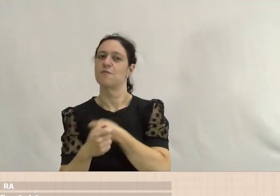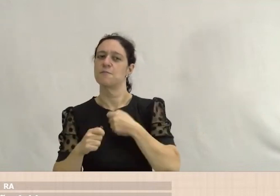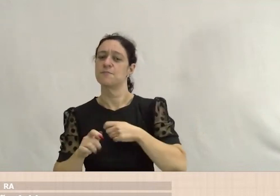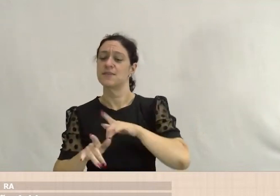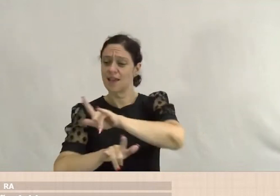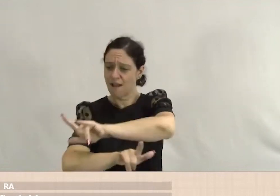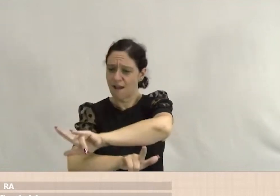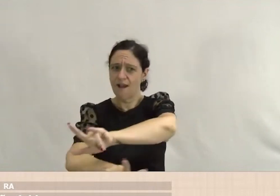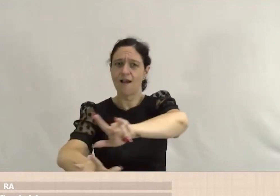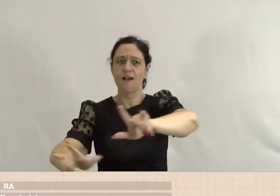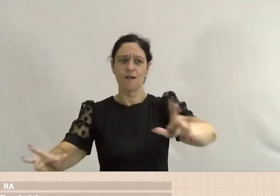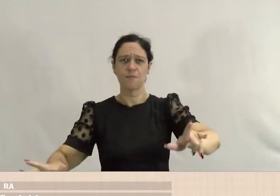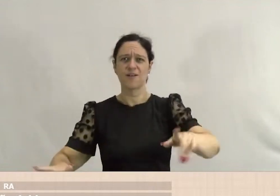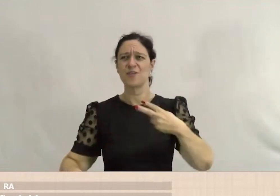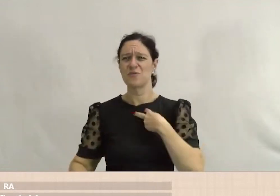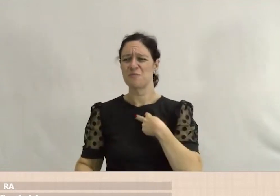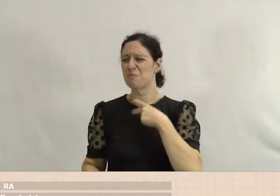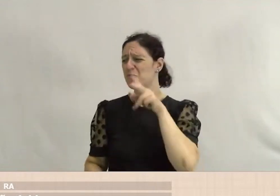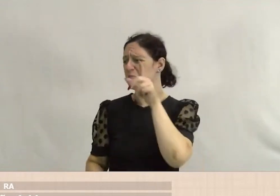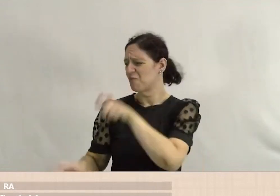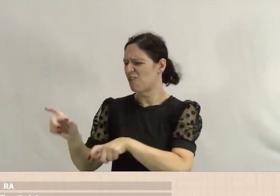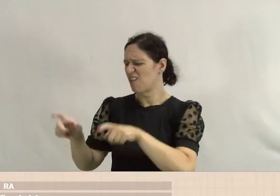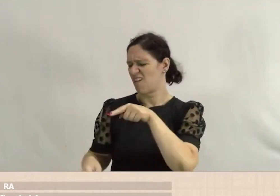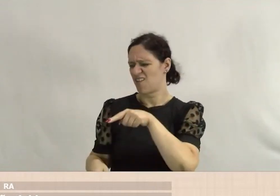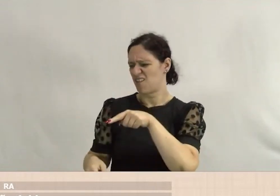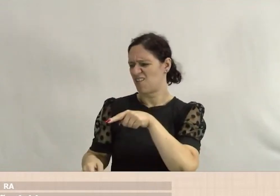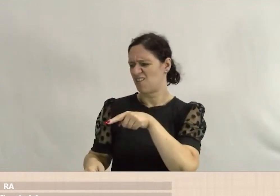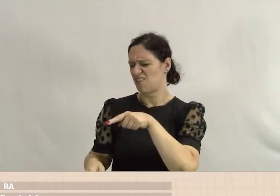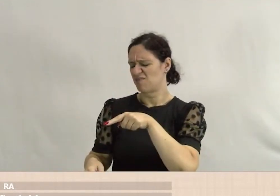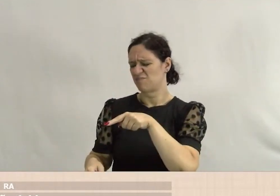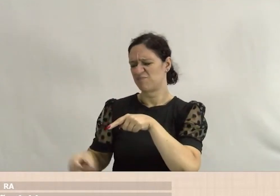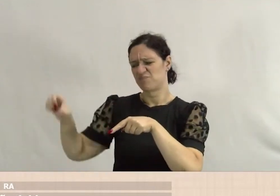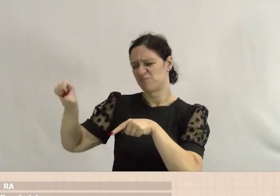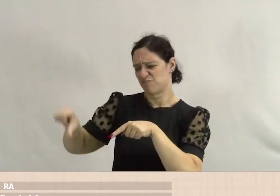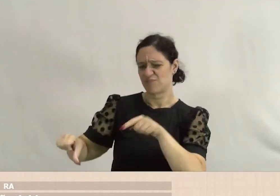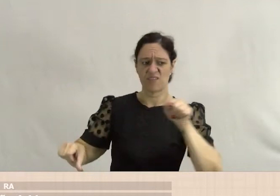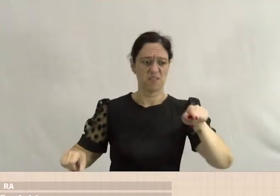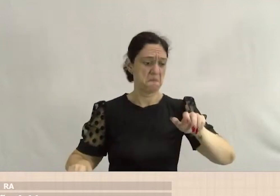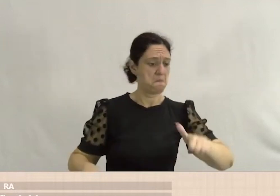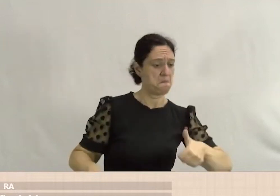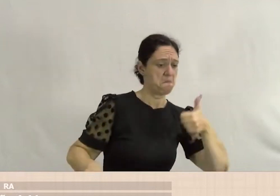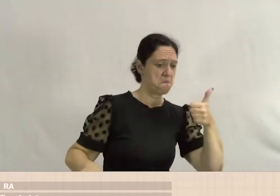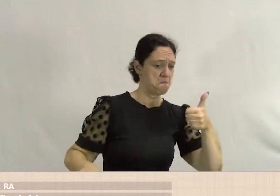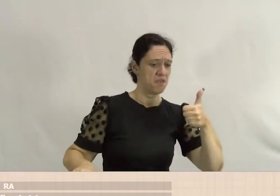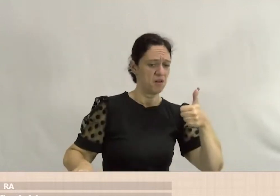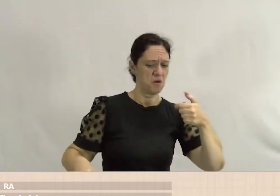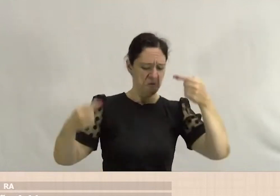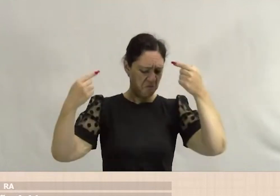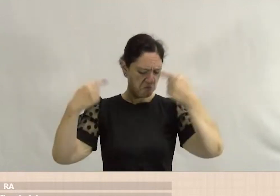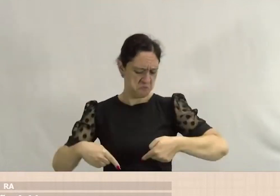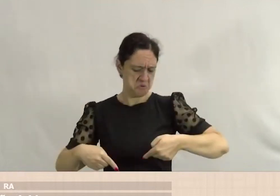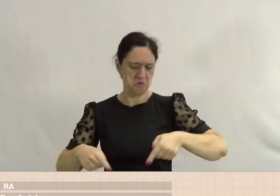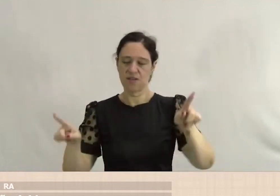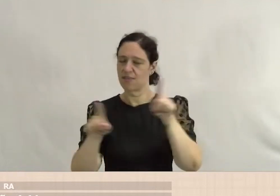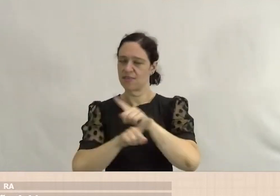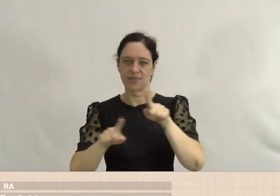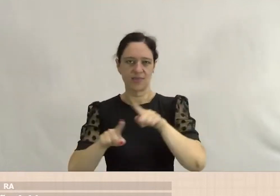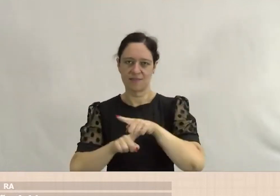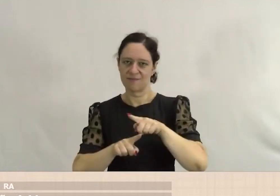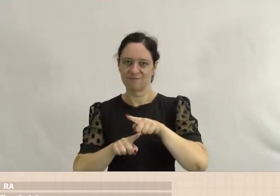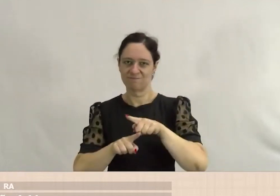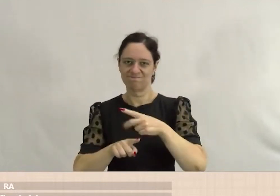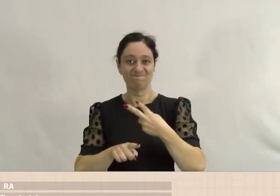Não vamos olhar um para o outro como concorrentes. Não vamos olhar um para o outro como disputando o mesmo espaço.